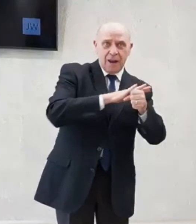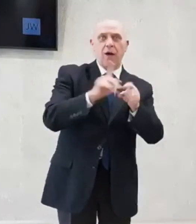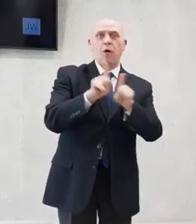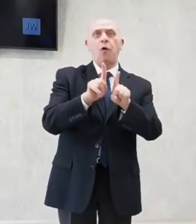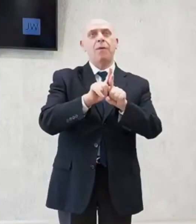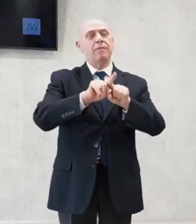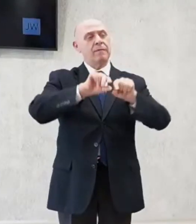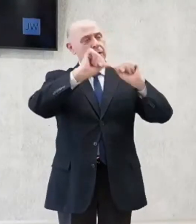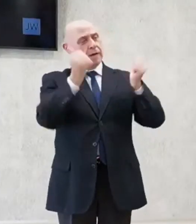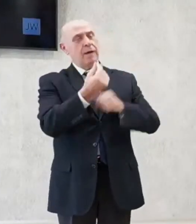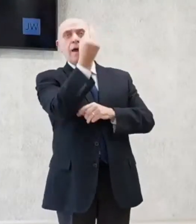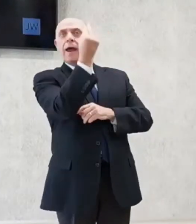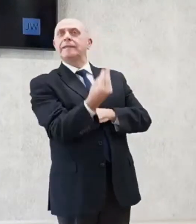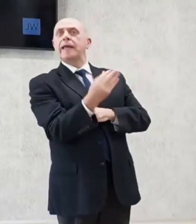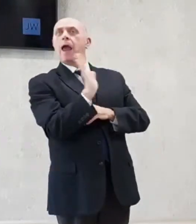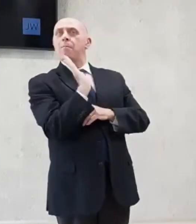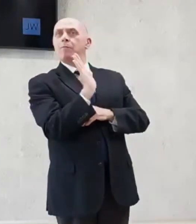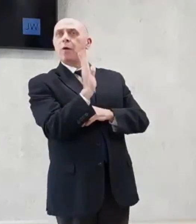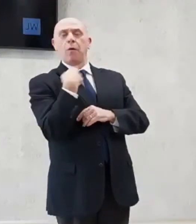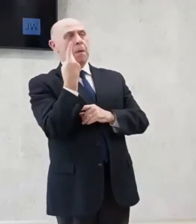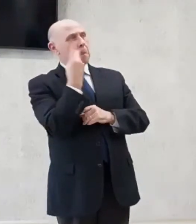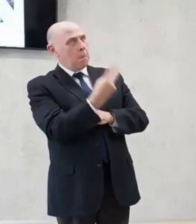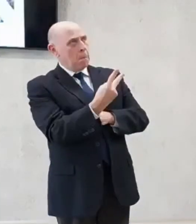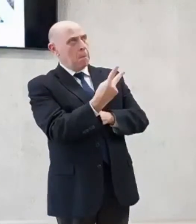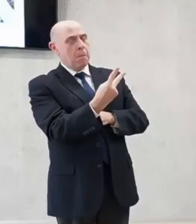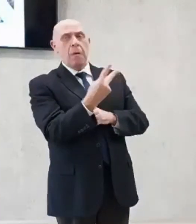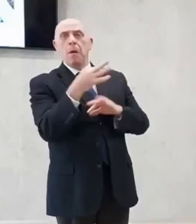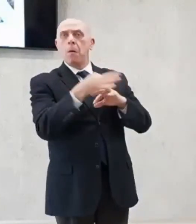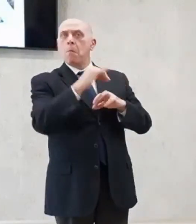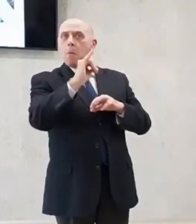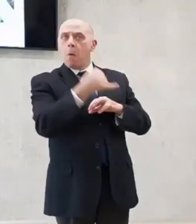modello di vita una moglie esemplare